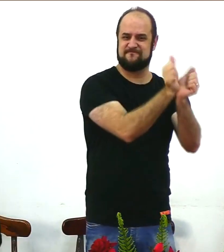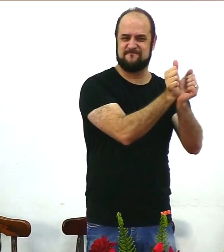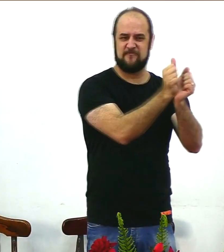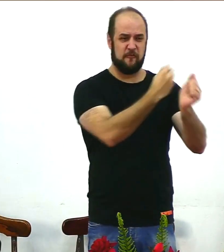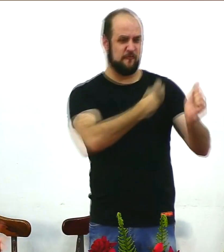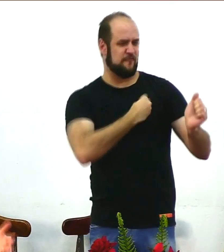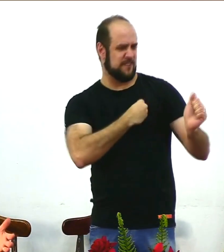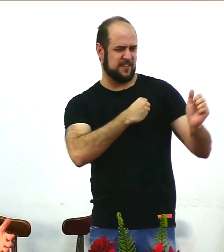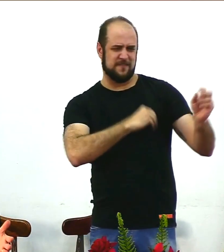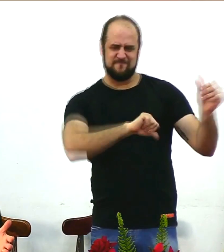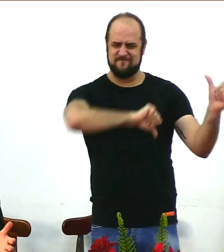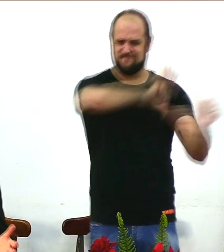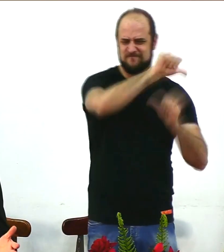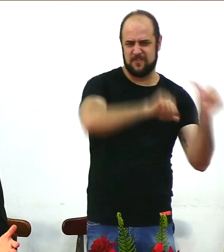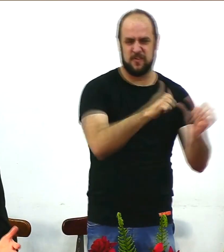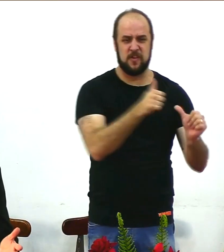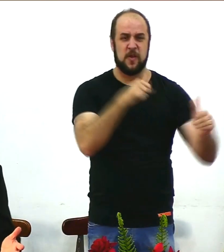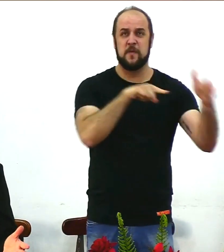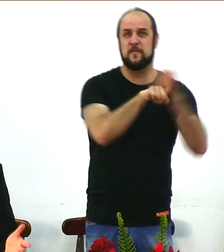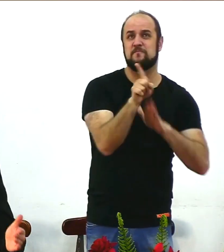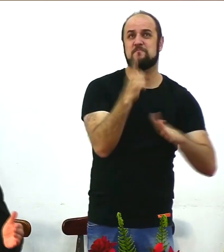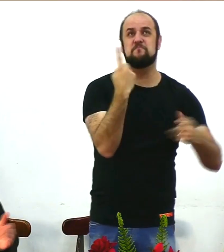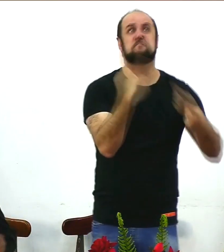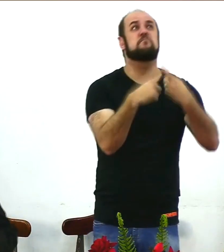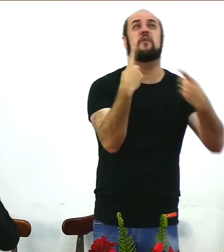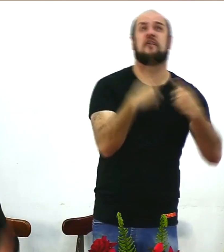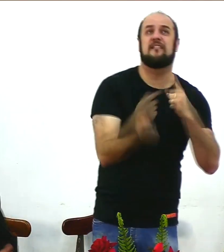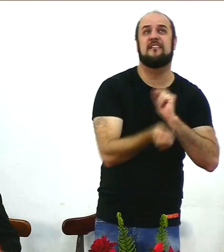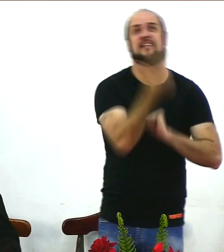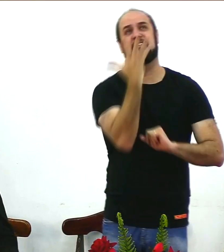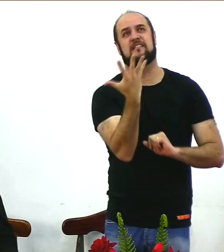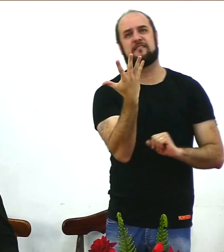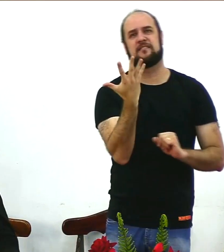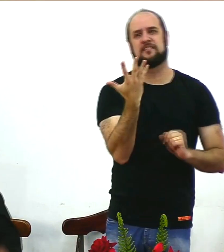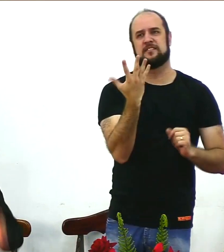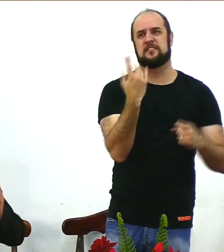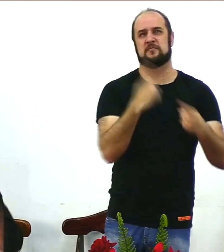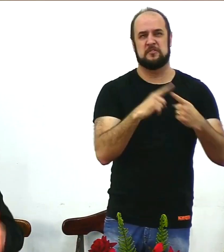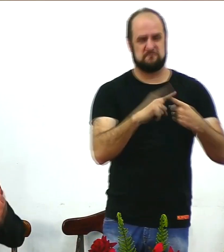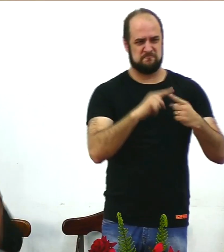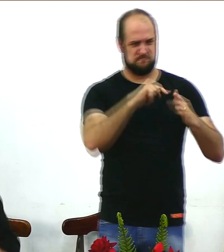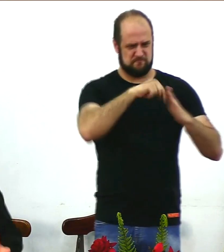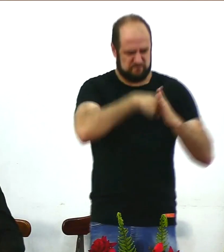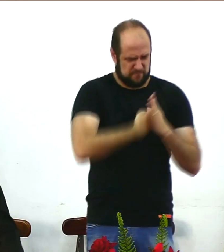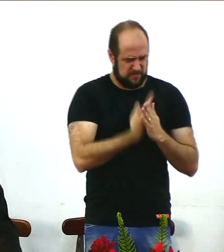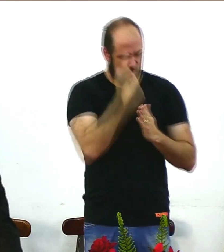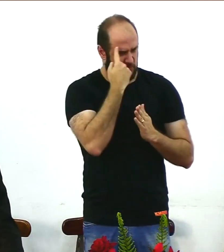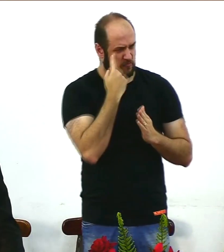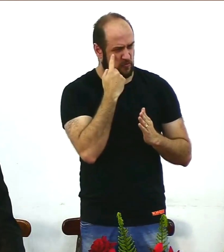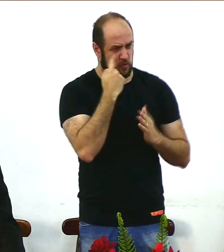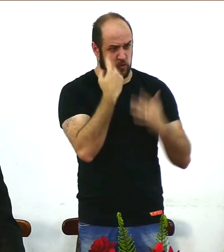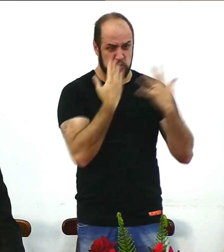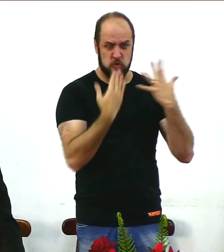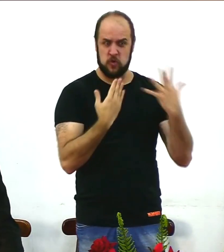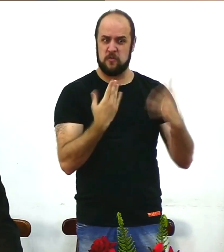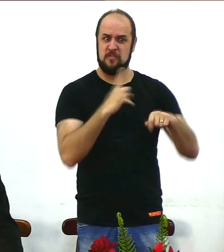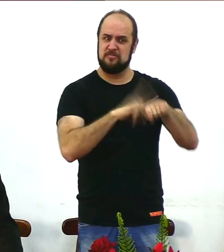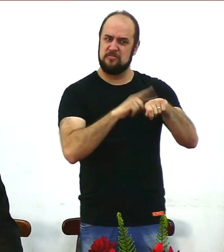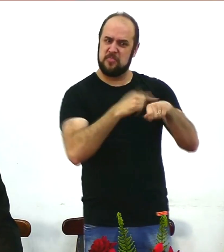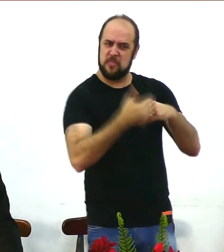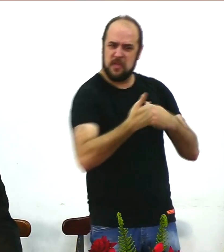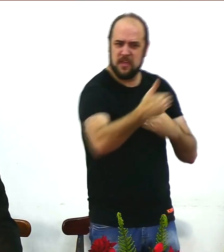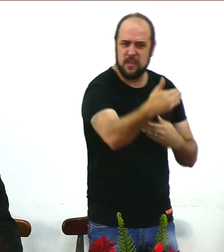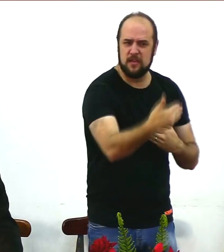uma cidade cultica. Agora Jerusalém estava arrasada. Agora eles tinham